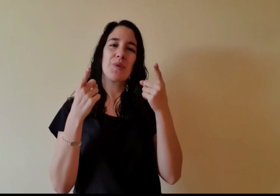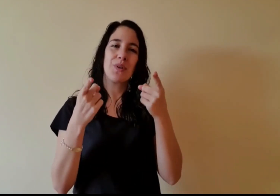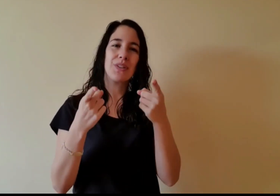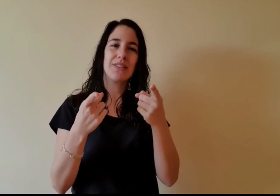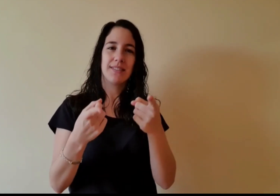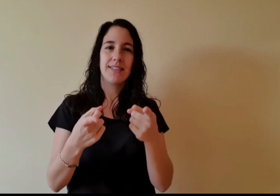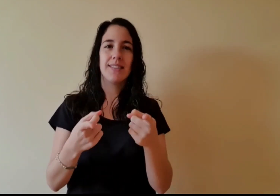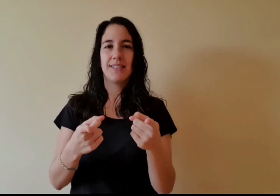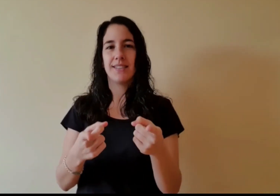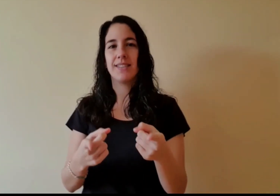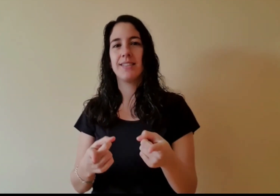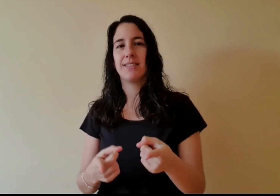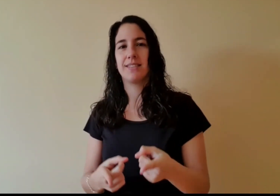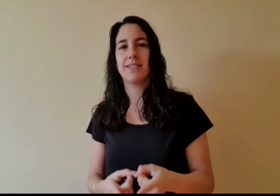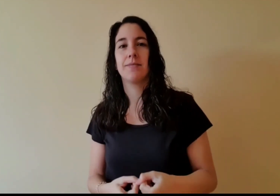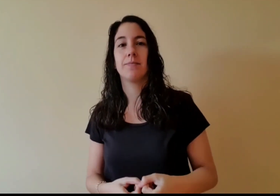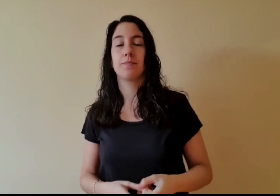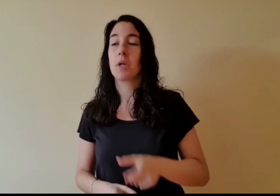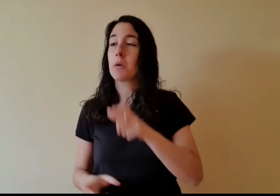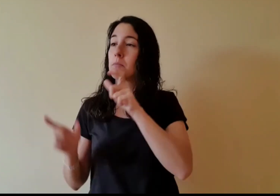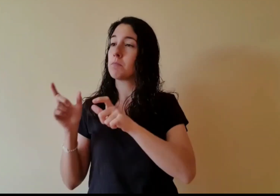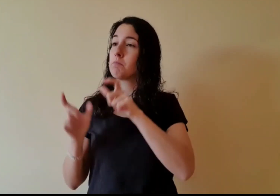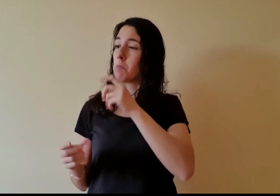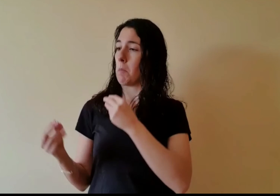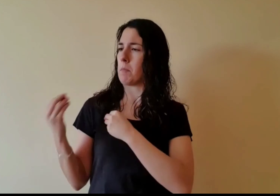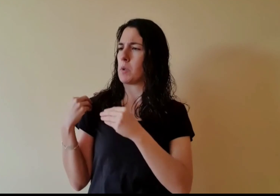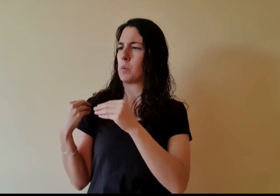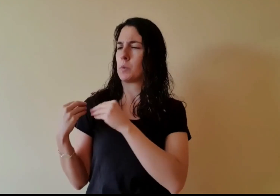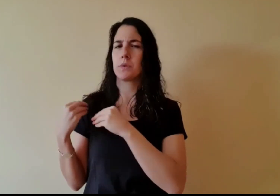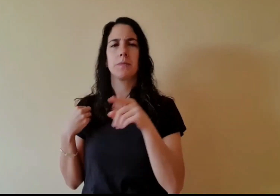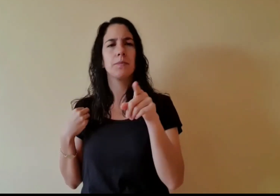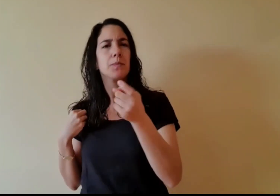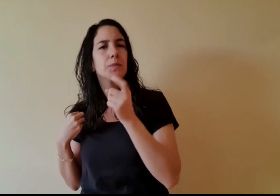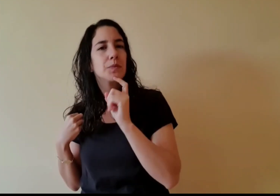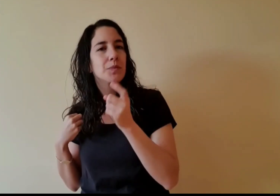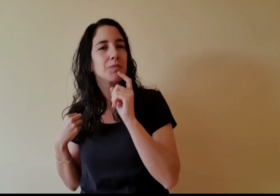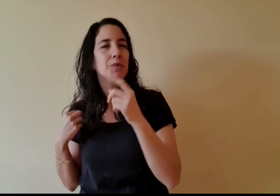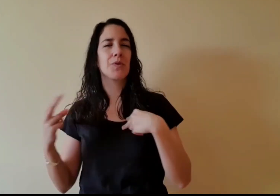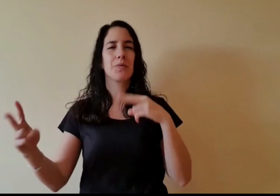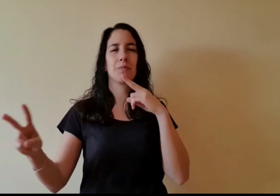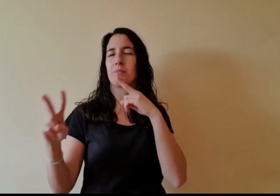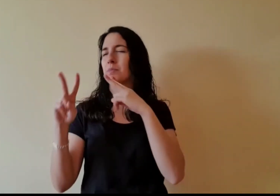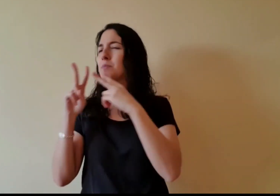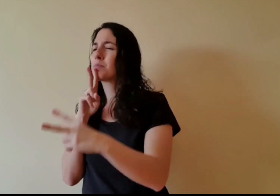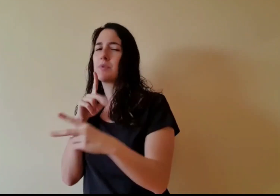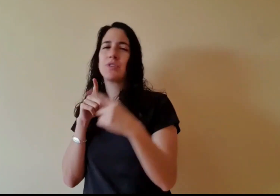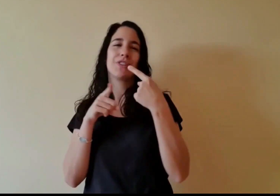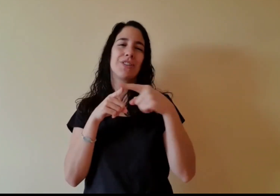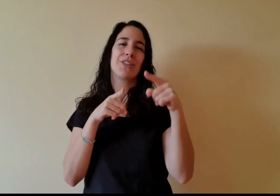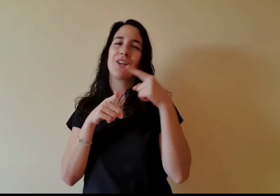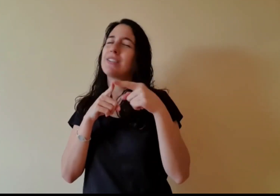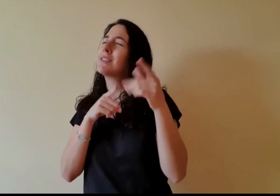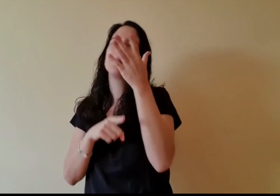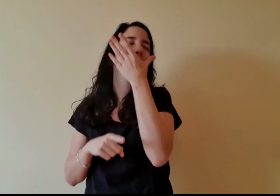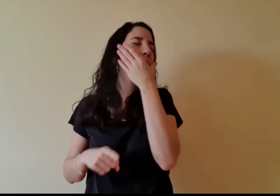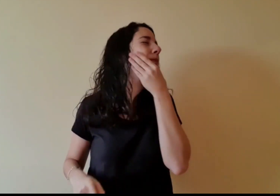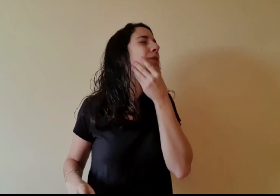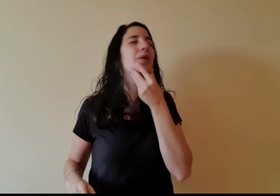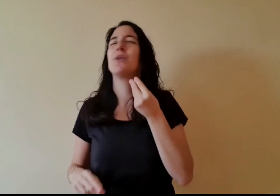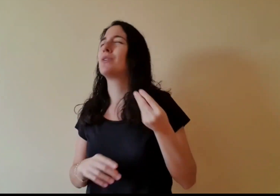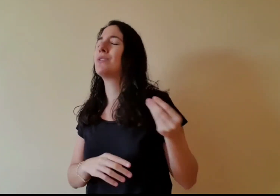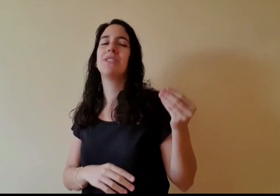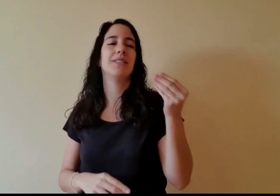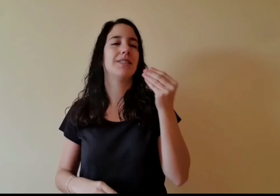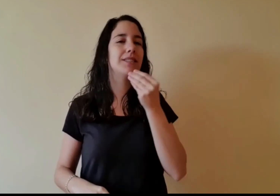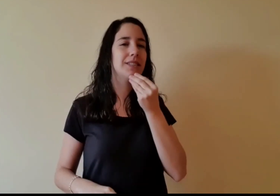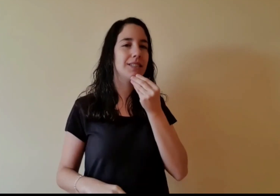por ti. Y es que me salen rosas de la boca cuando me preguntan por